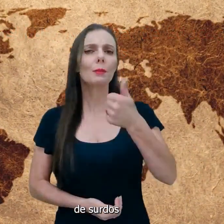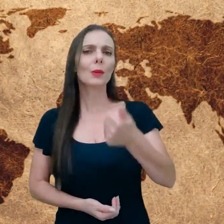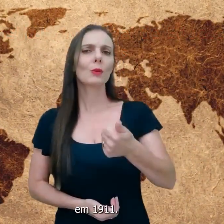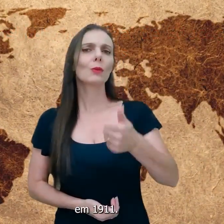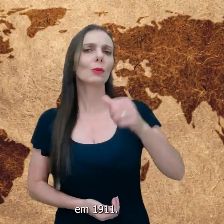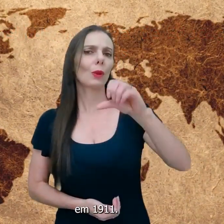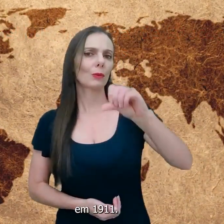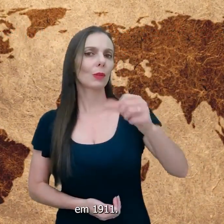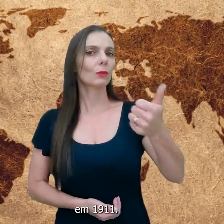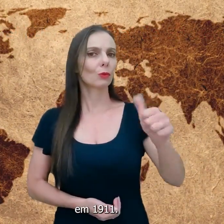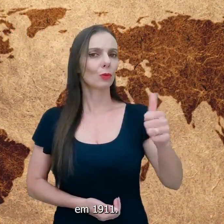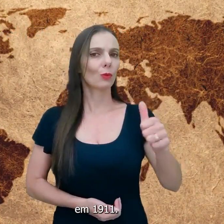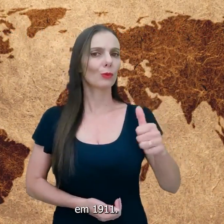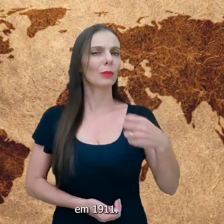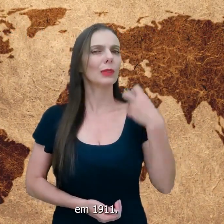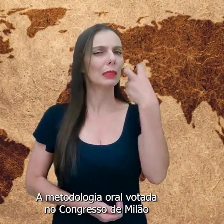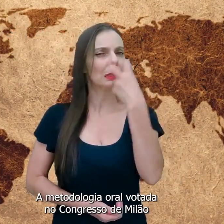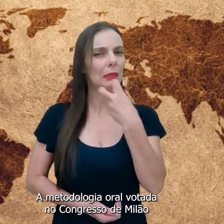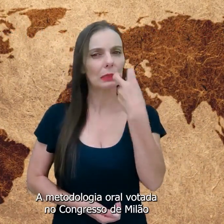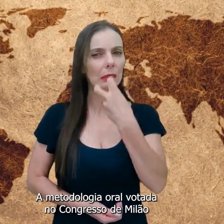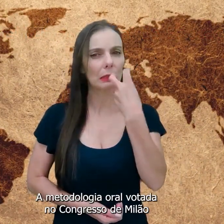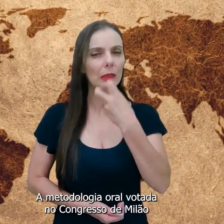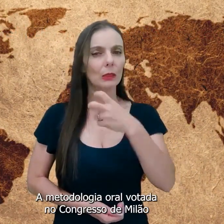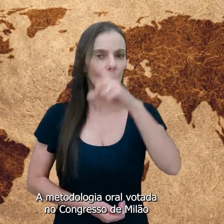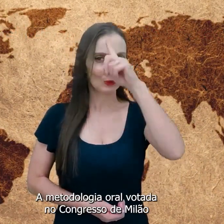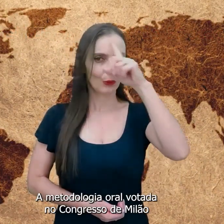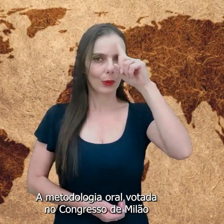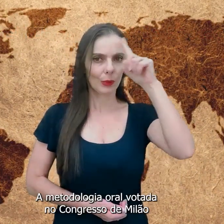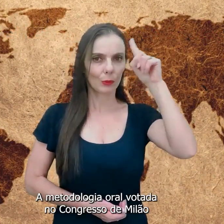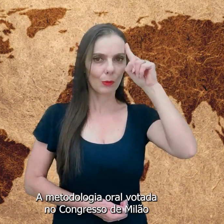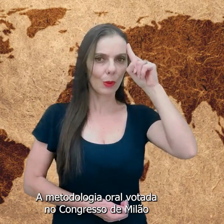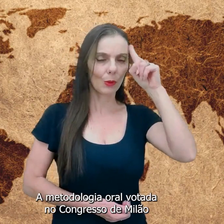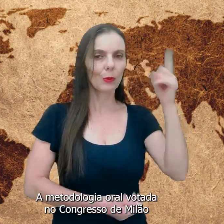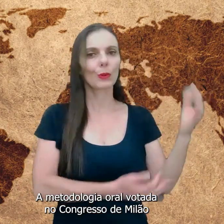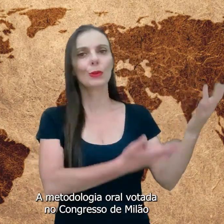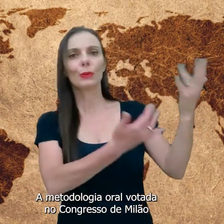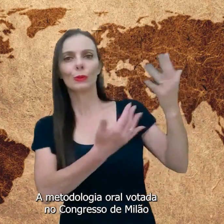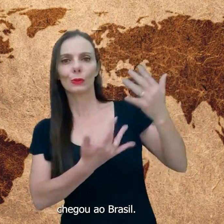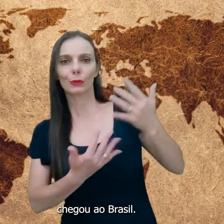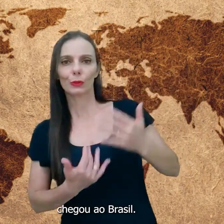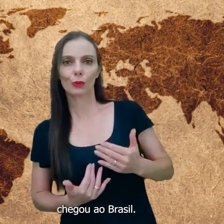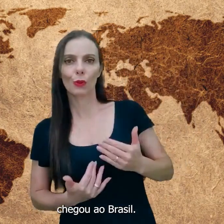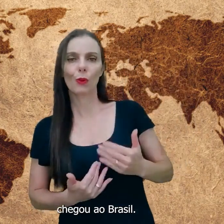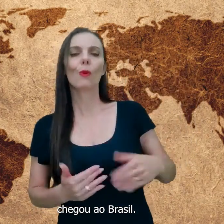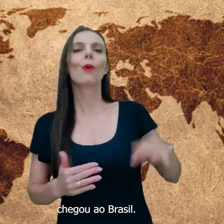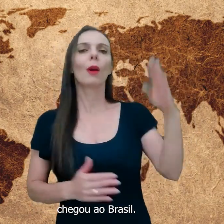Em 1911, a metodologia oral votada no Congresso de Milão chegou ao Brasil.